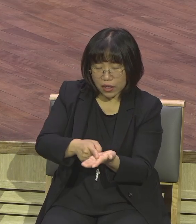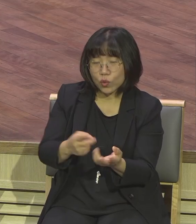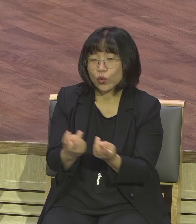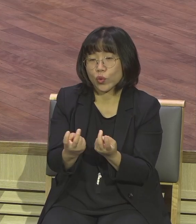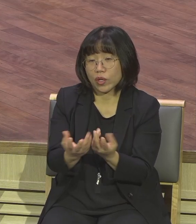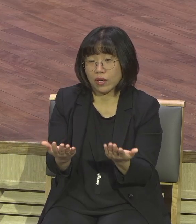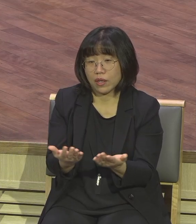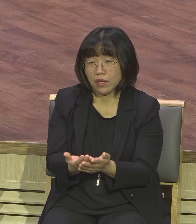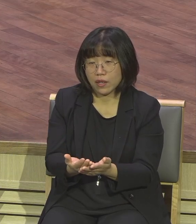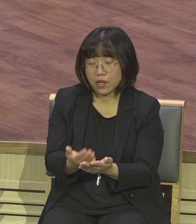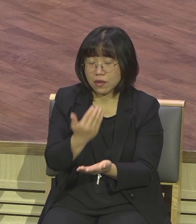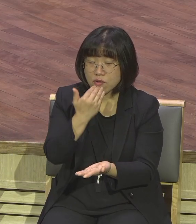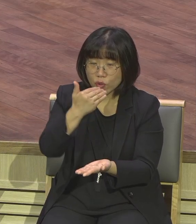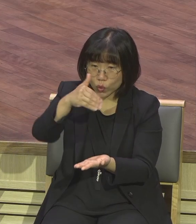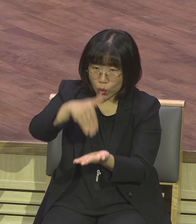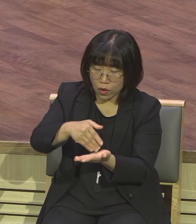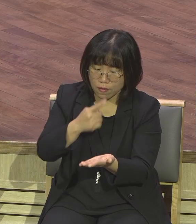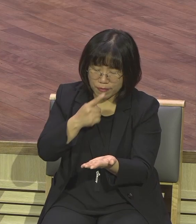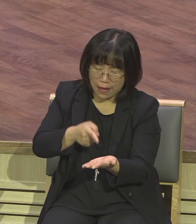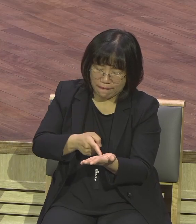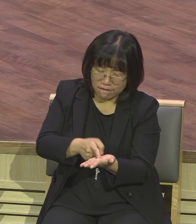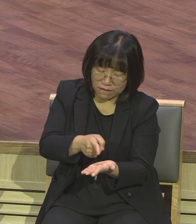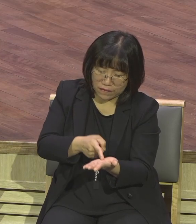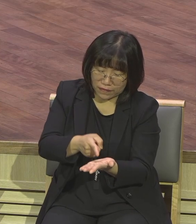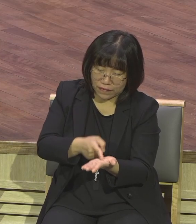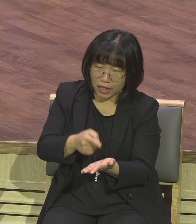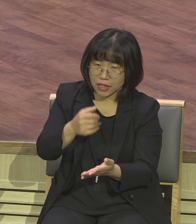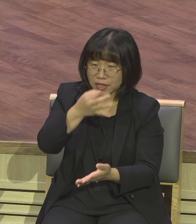아 돌에 그 새기는 게 그냥 되냐고요.